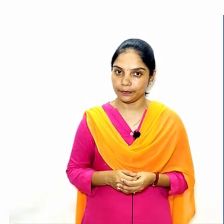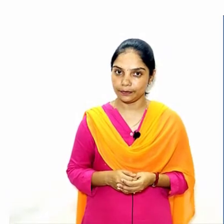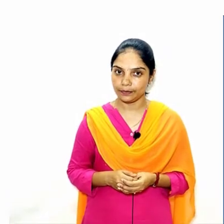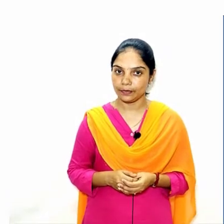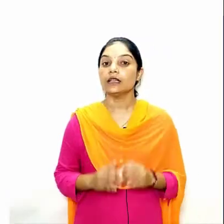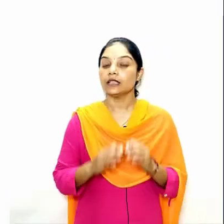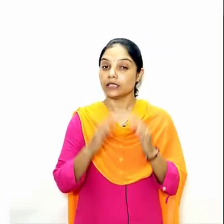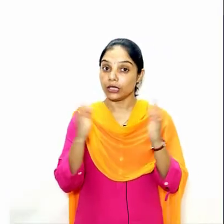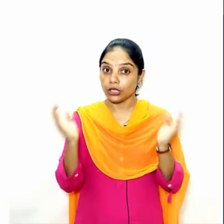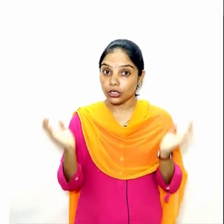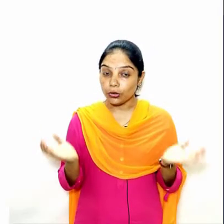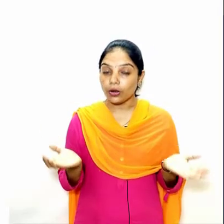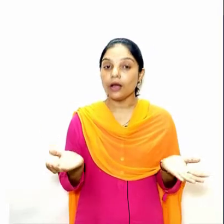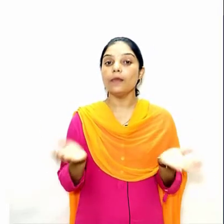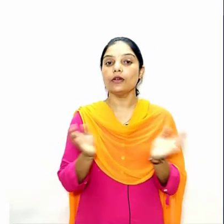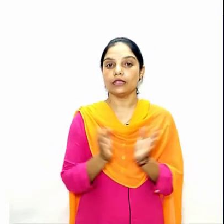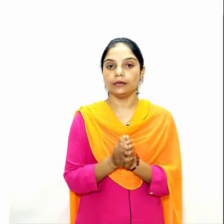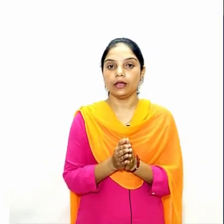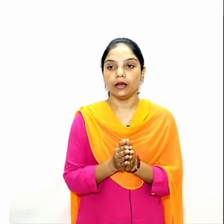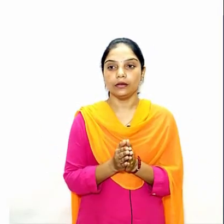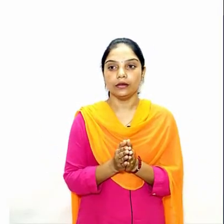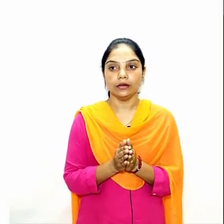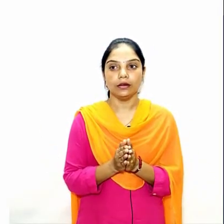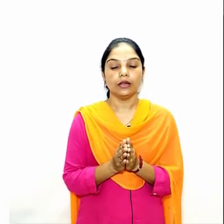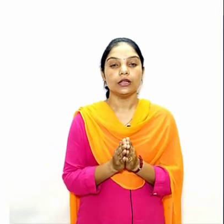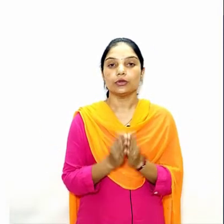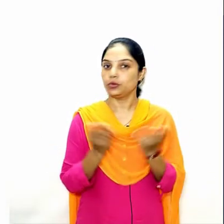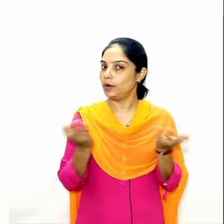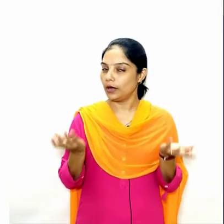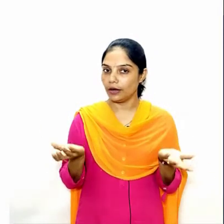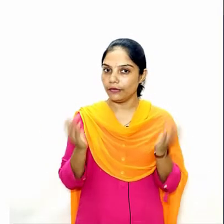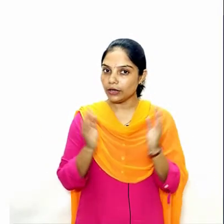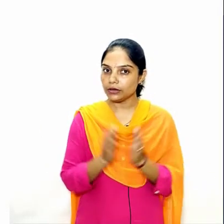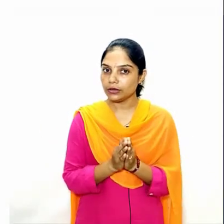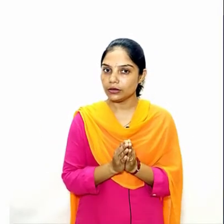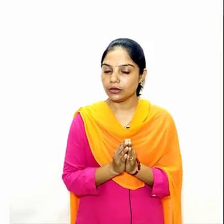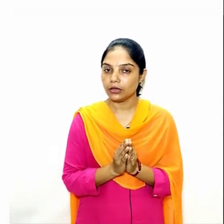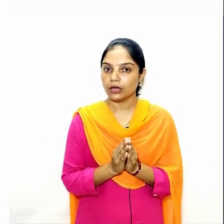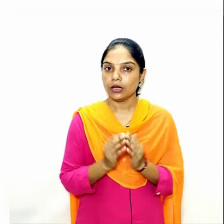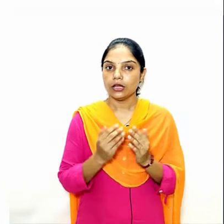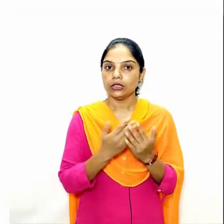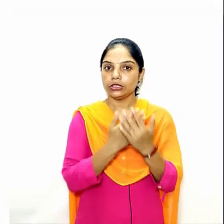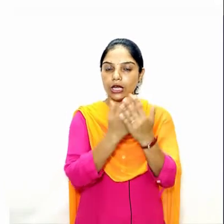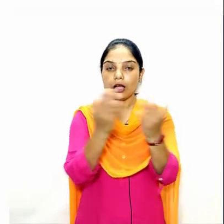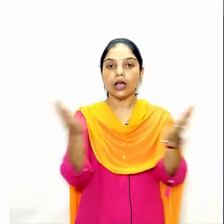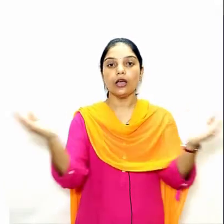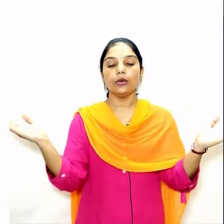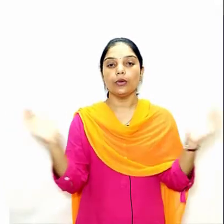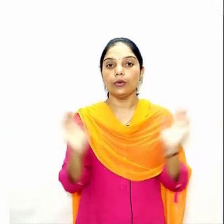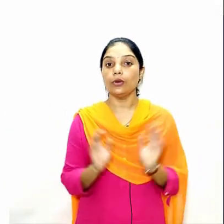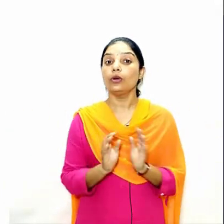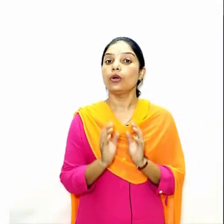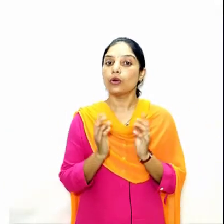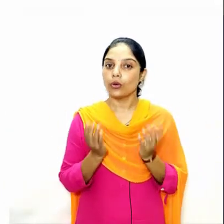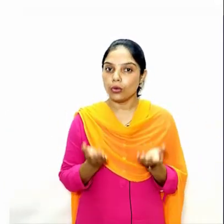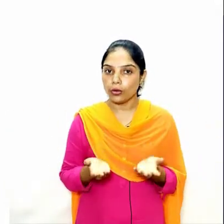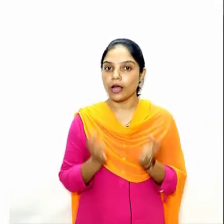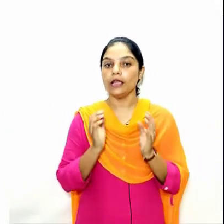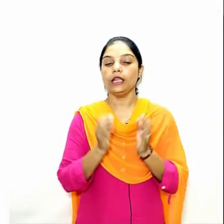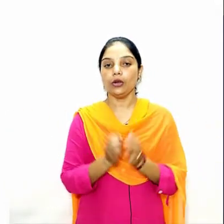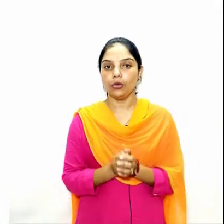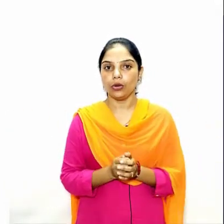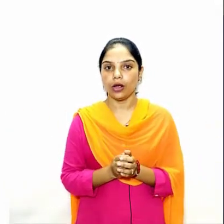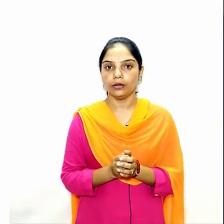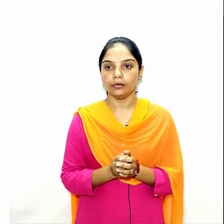पढ़ेंगे। सर्दियों का मौसम था, सुबह का वक्त, चारों ओर